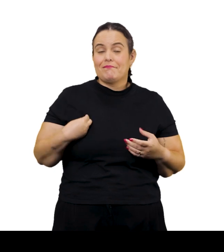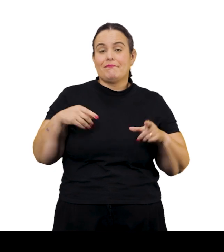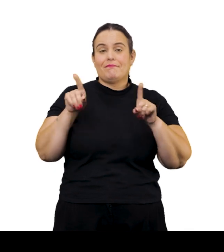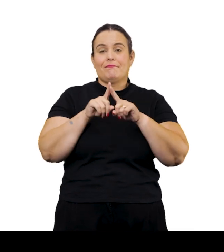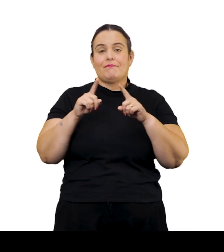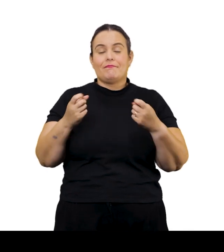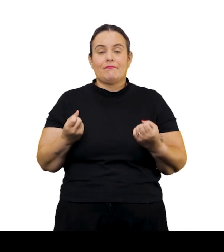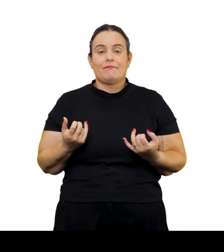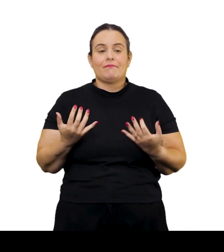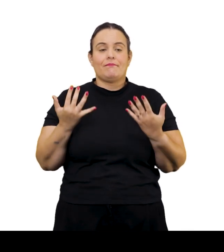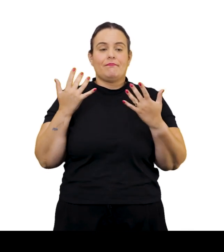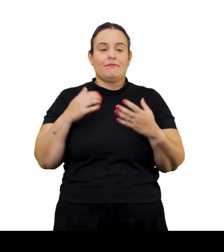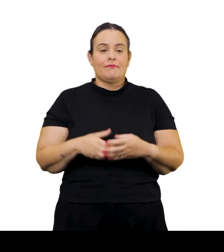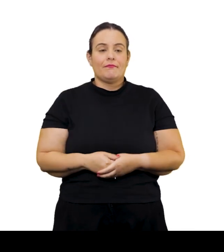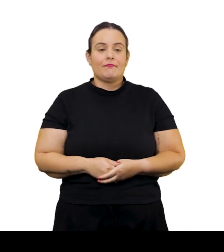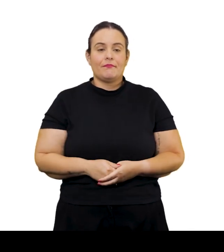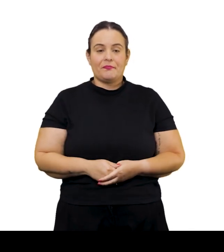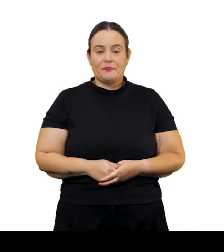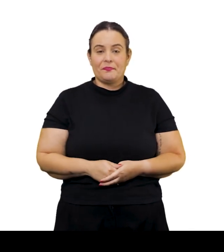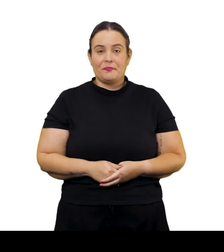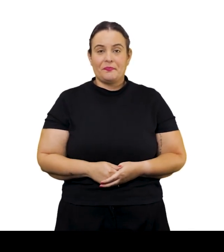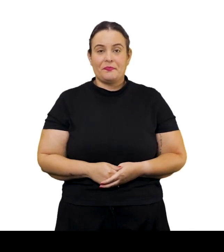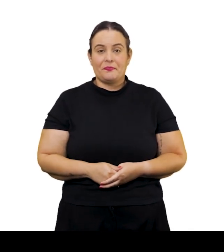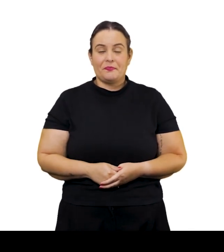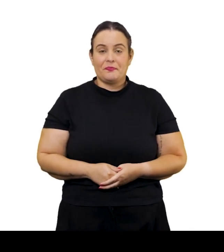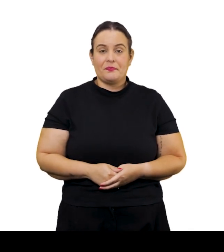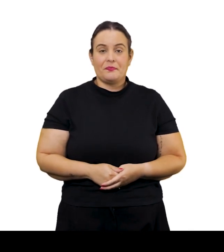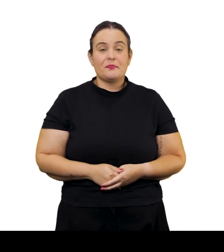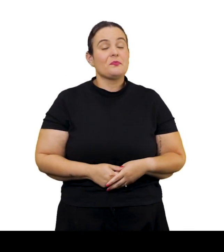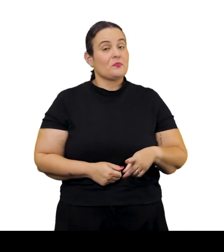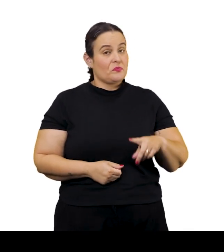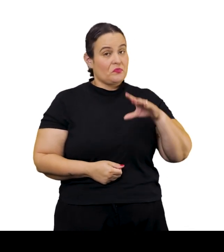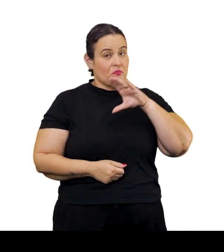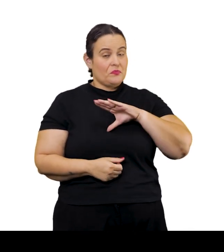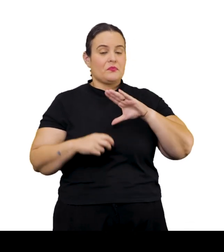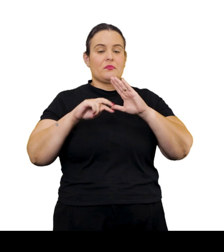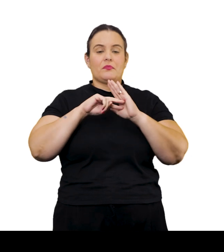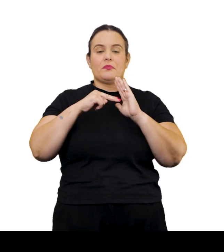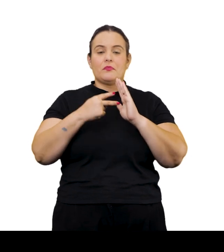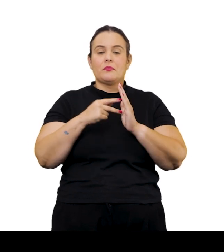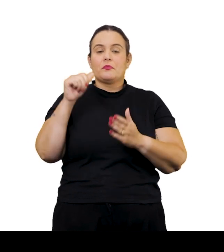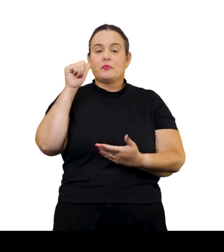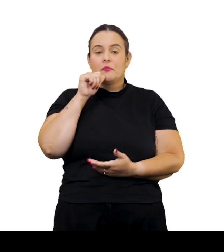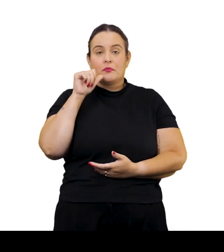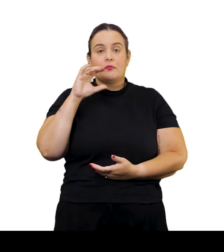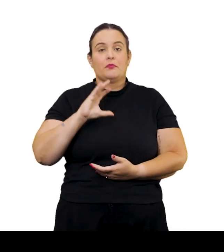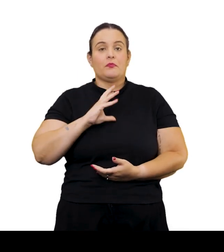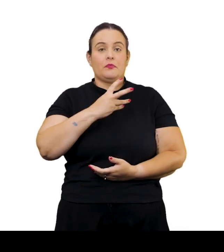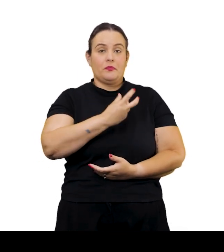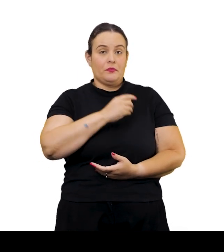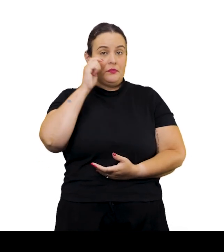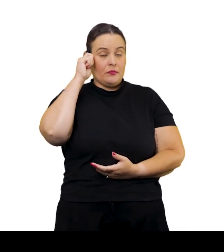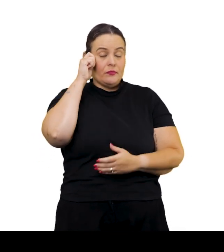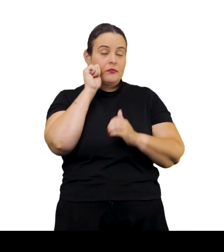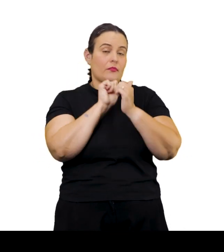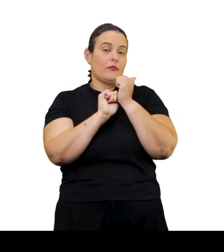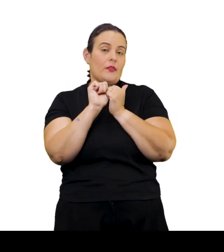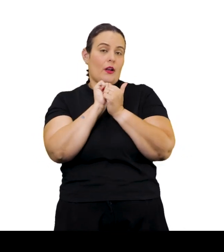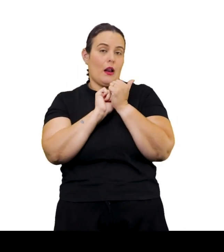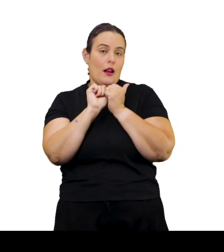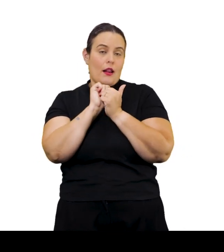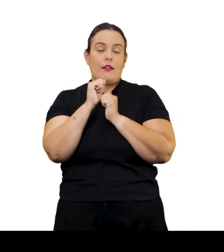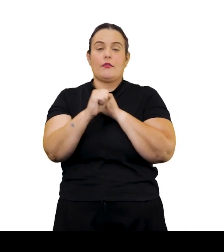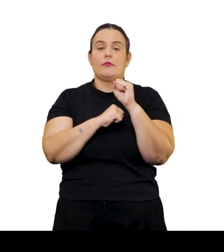florescer. Kissed Black, Trans Ladies Kissing, em português. Mulheres Trans Negras Se Beijando,